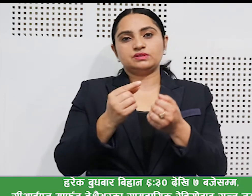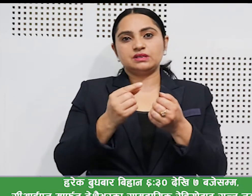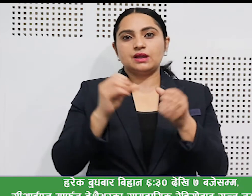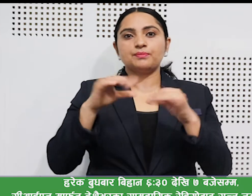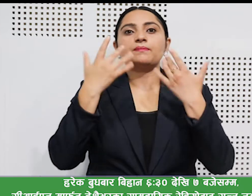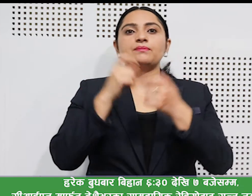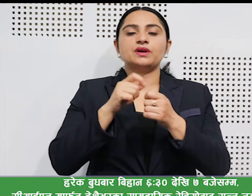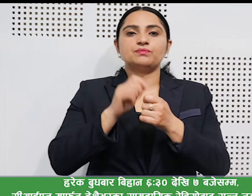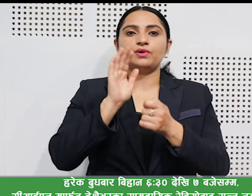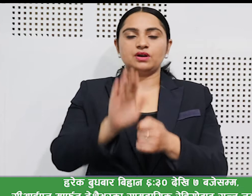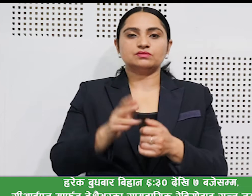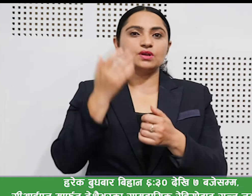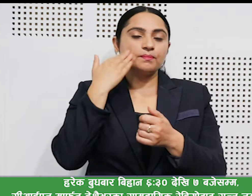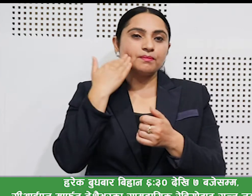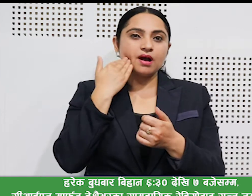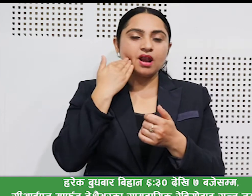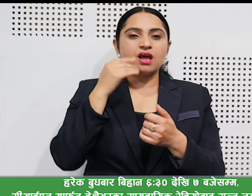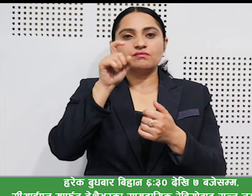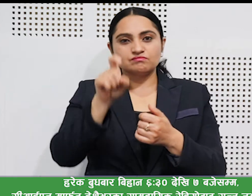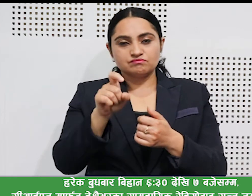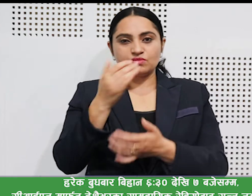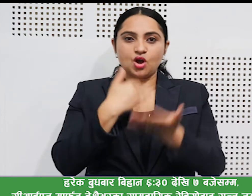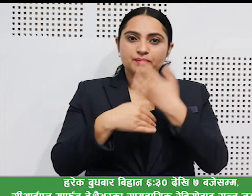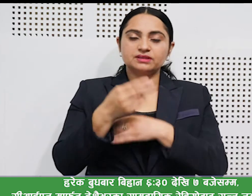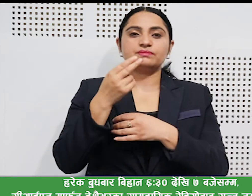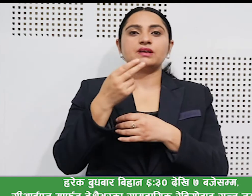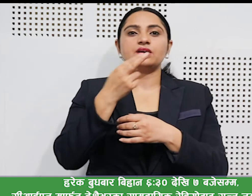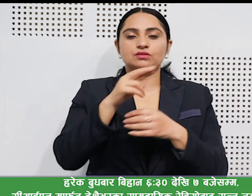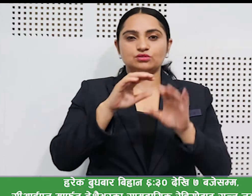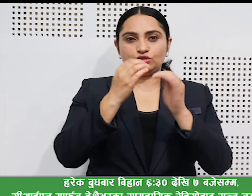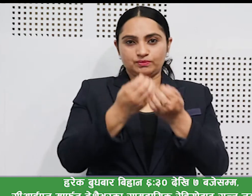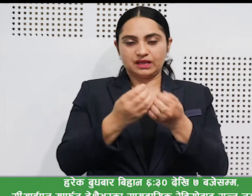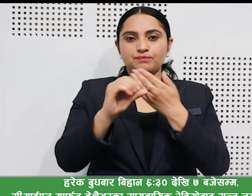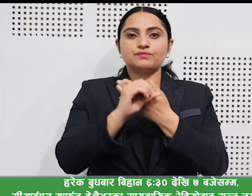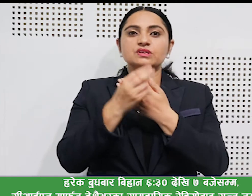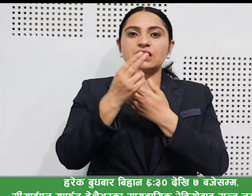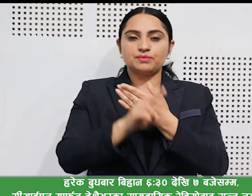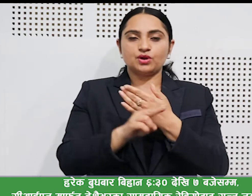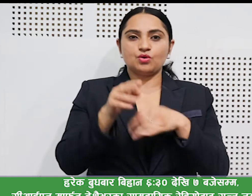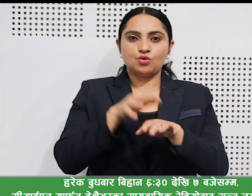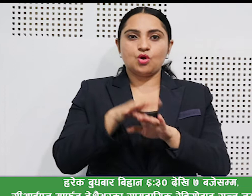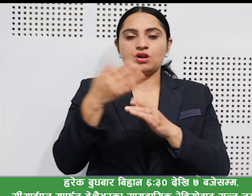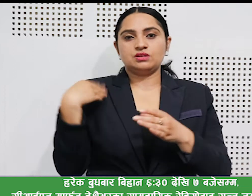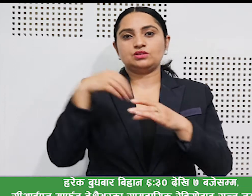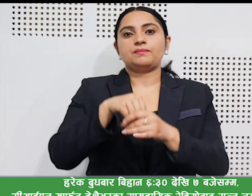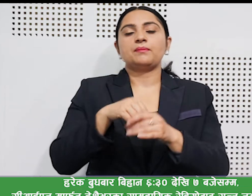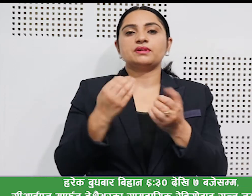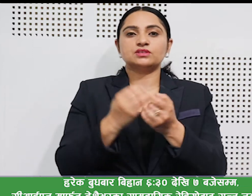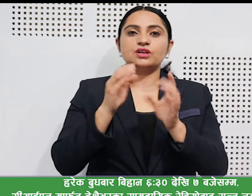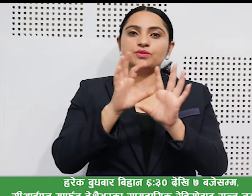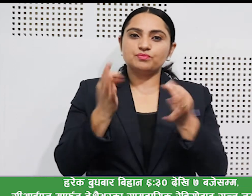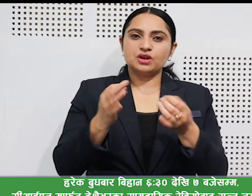विज्ञहरू बताउँदछन्। महिला, वृद्ध, अपाङ्गता भएका र समुदायका सीमान्तकृतहरूलाई समावेश गरी